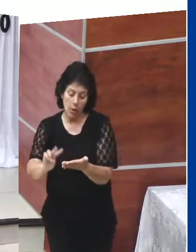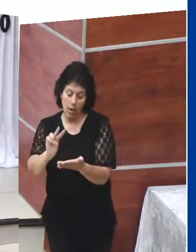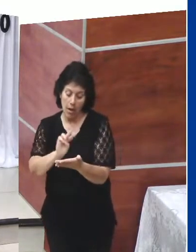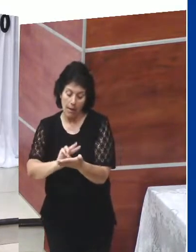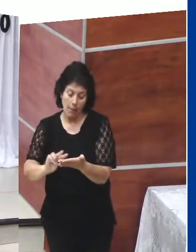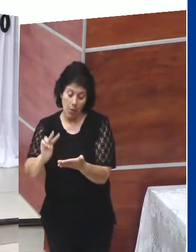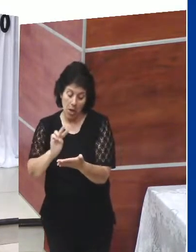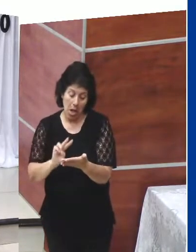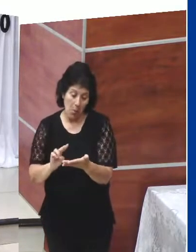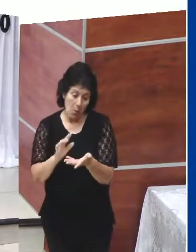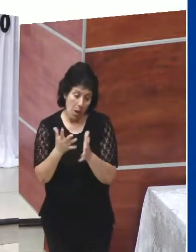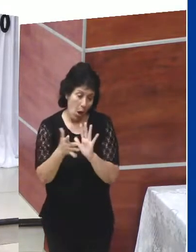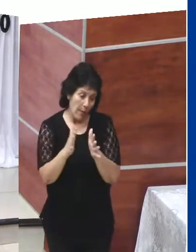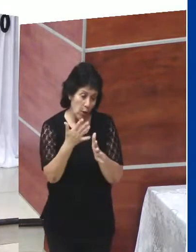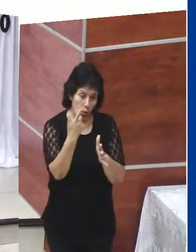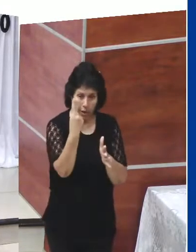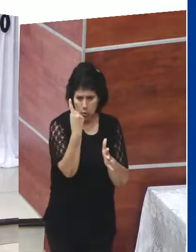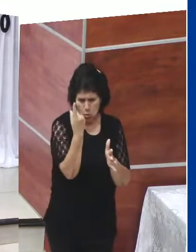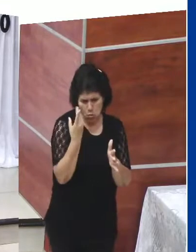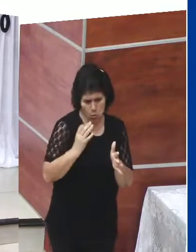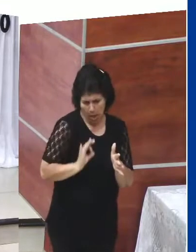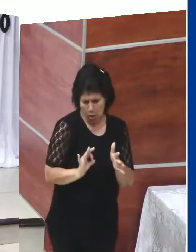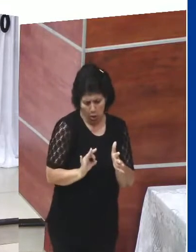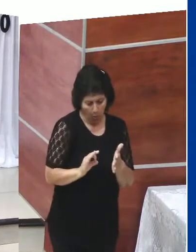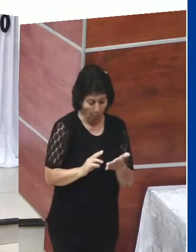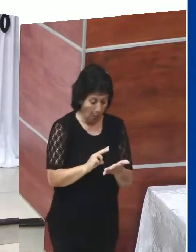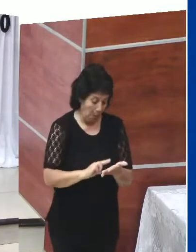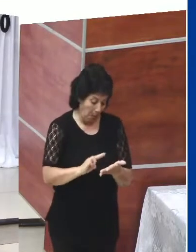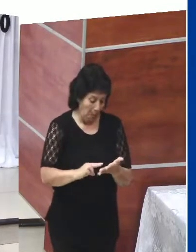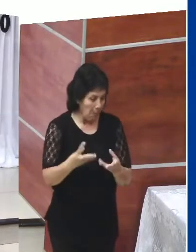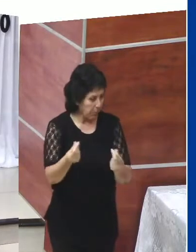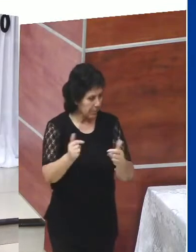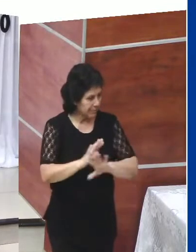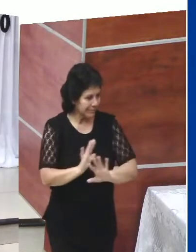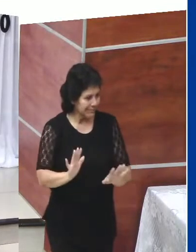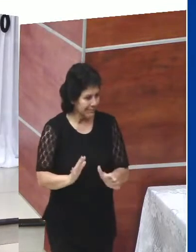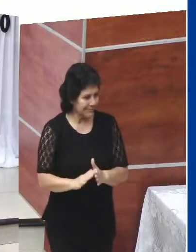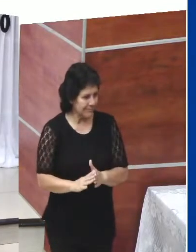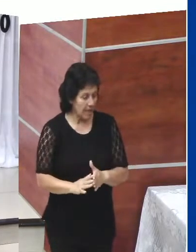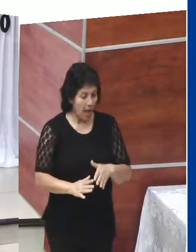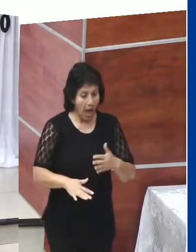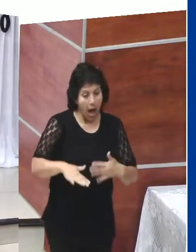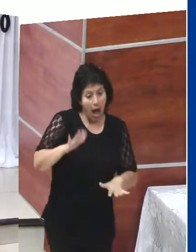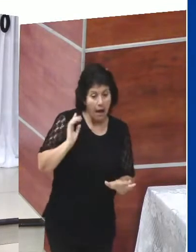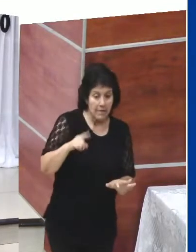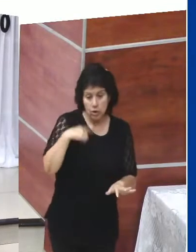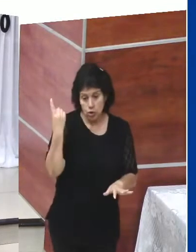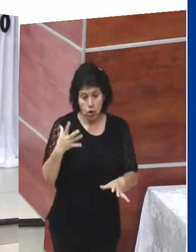año. 15 minutos. A veces esperamos el colectivo 15 minutos.